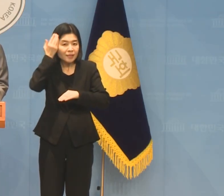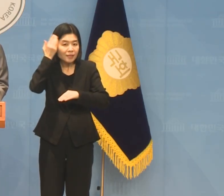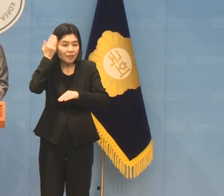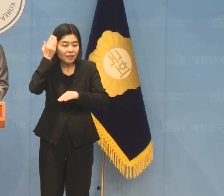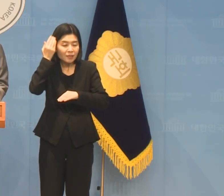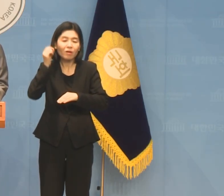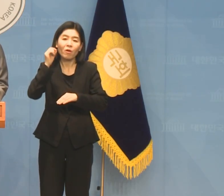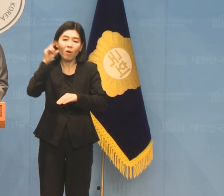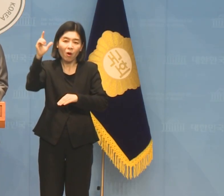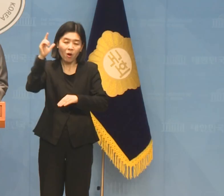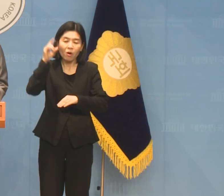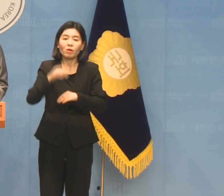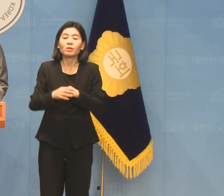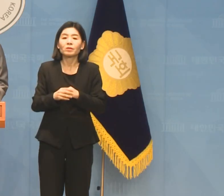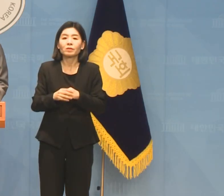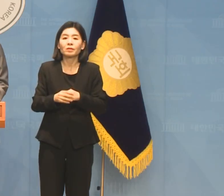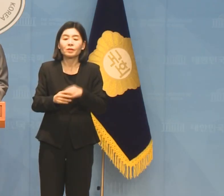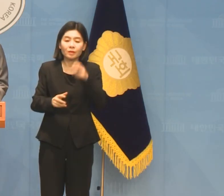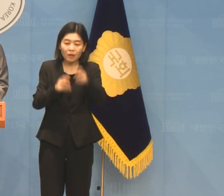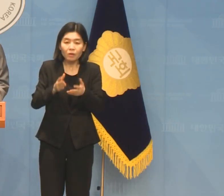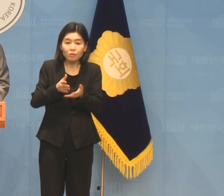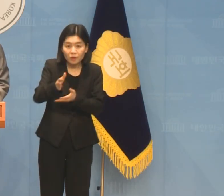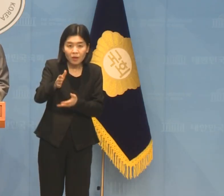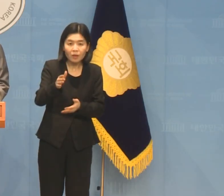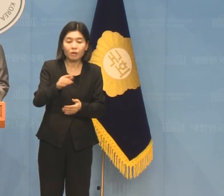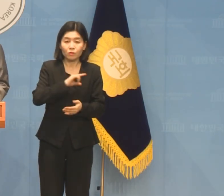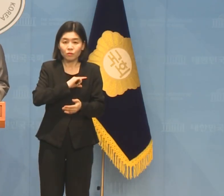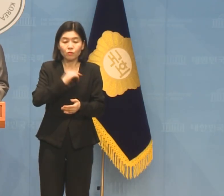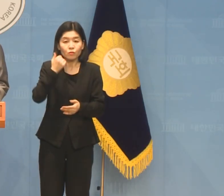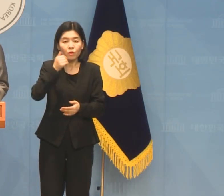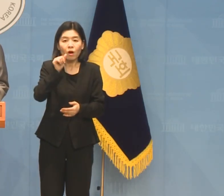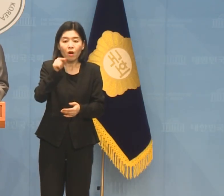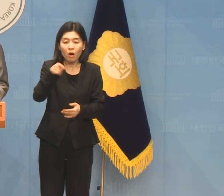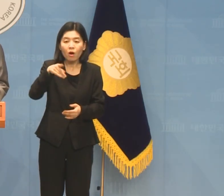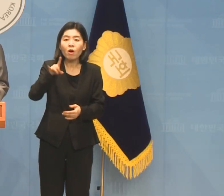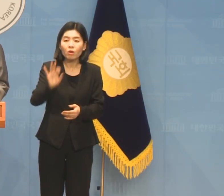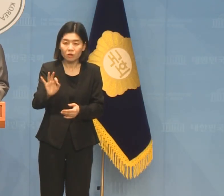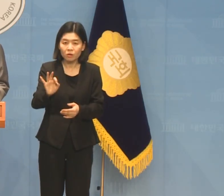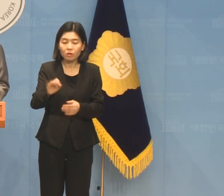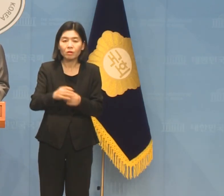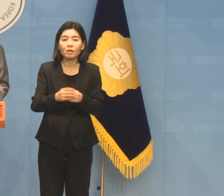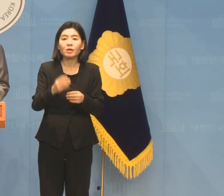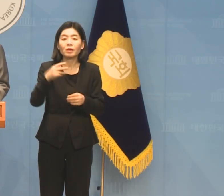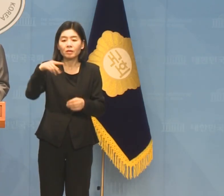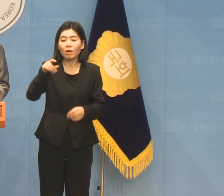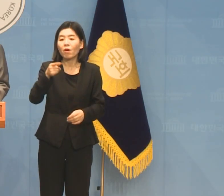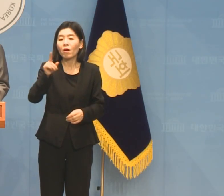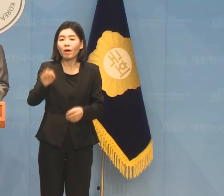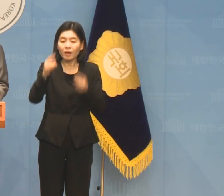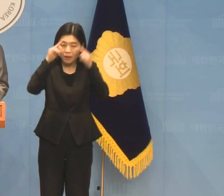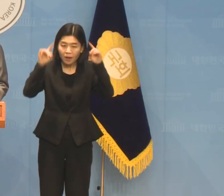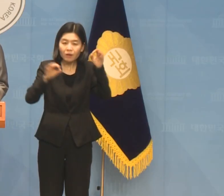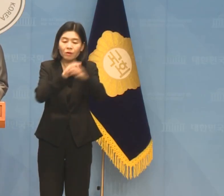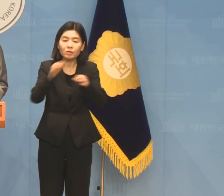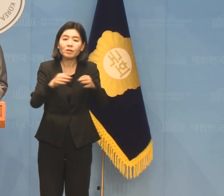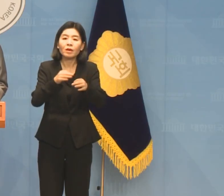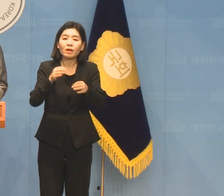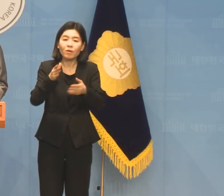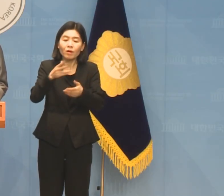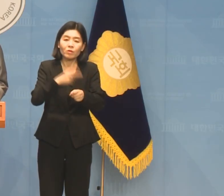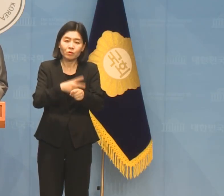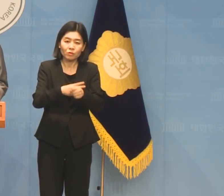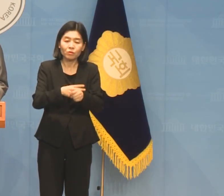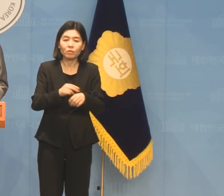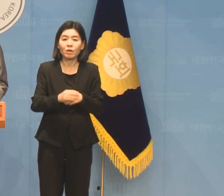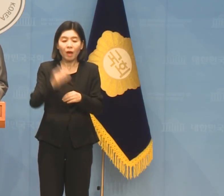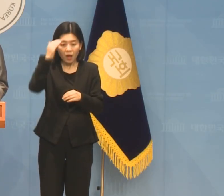분입니다. 산업 분야 허정 서강대학교 경제학과 교수님입니다. 현재